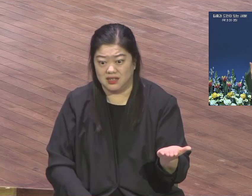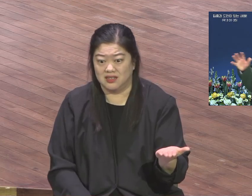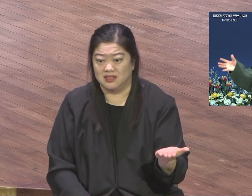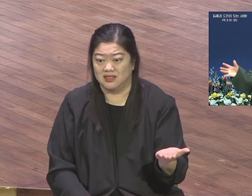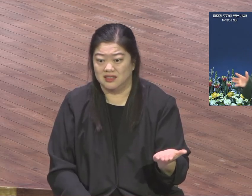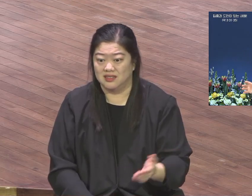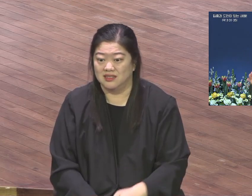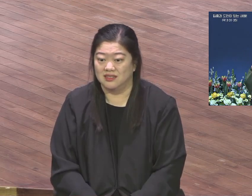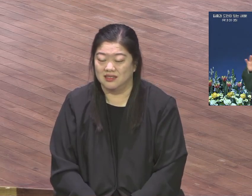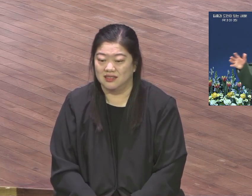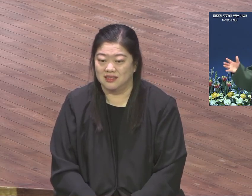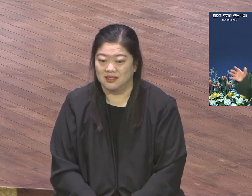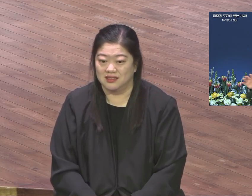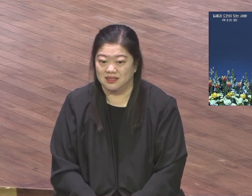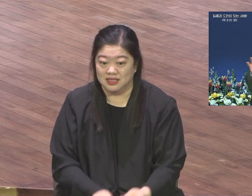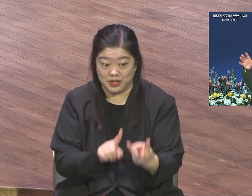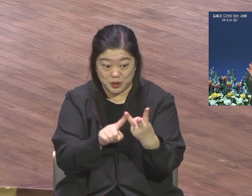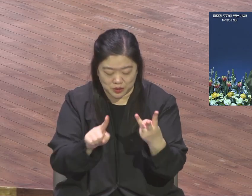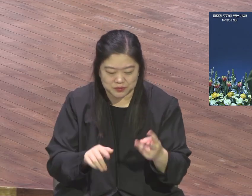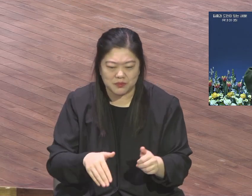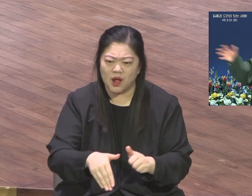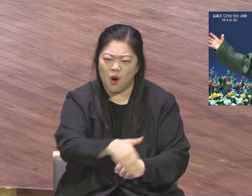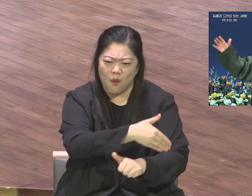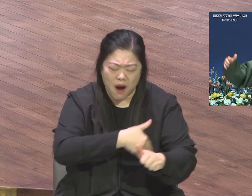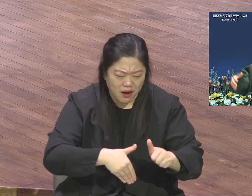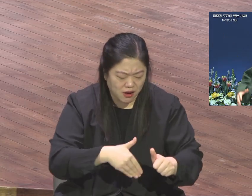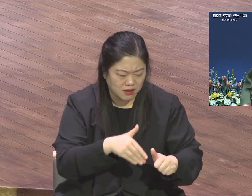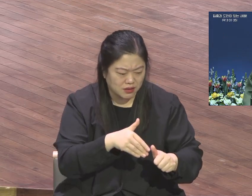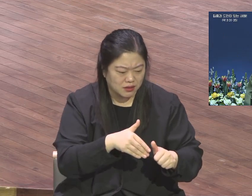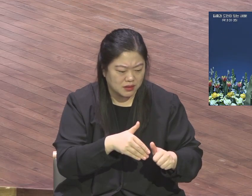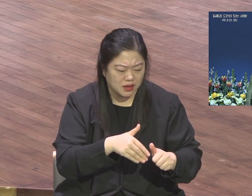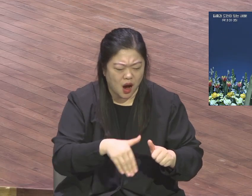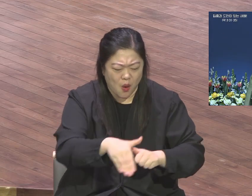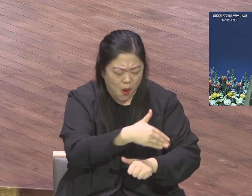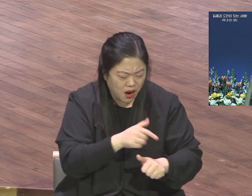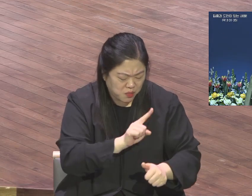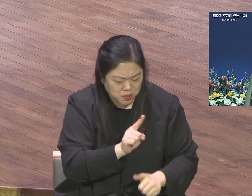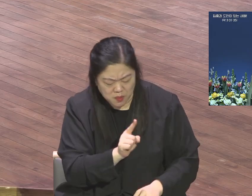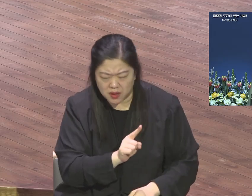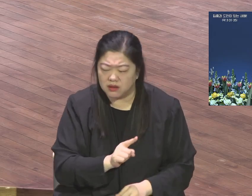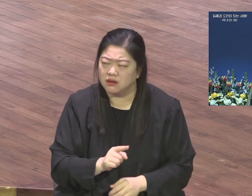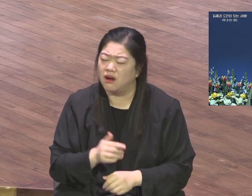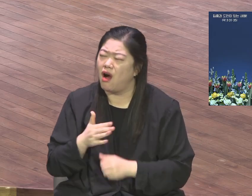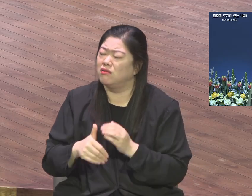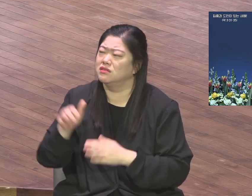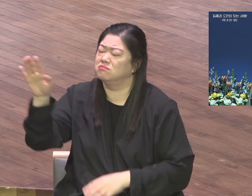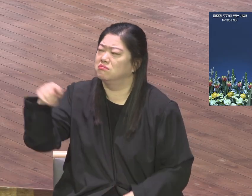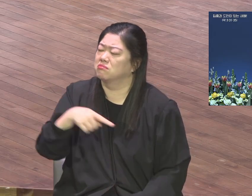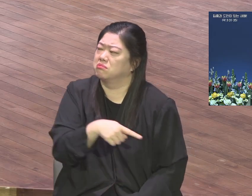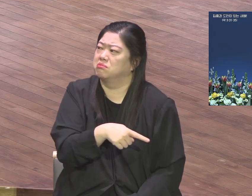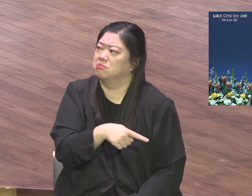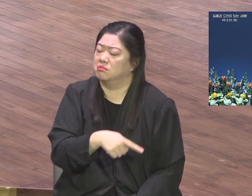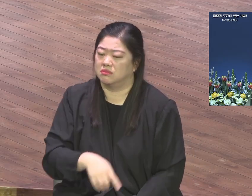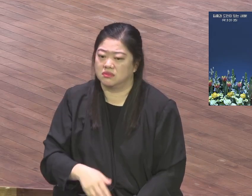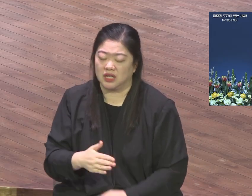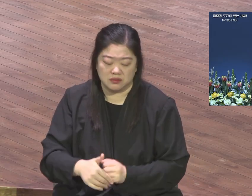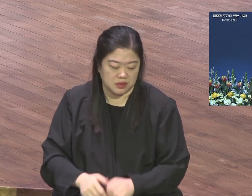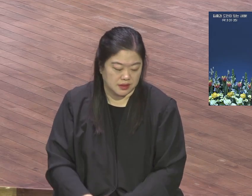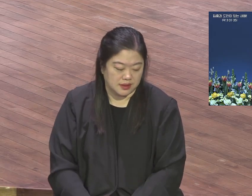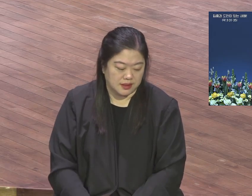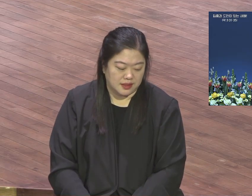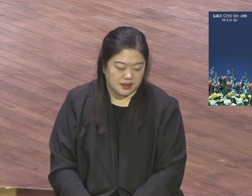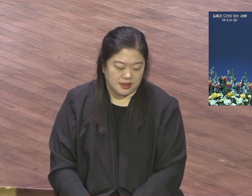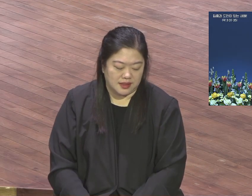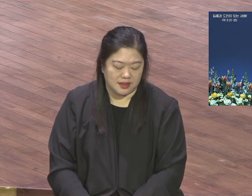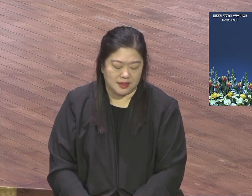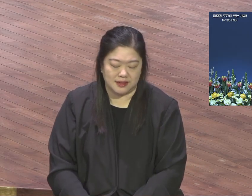뭐 또 환경적만 돈이 없고 나는 뭐 환경 그것 다 하나님 해결해 준다니까. 글쎄 아멘. 뭐 주갖고